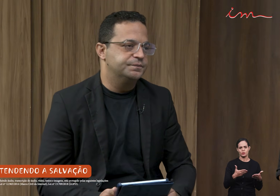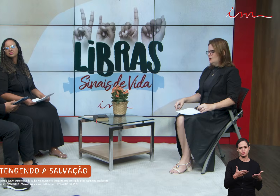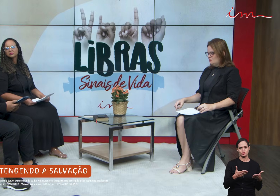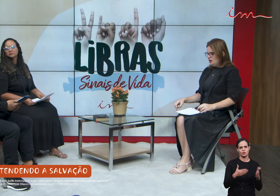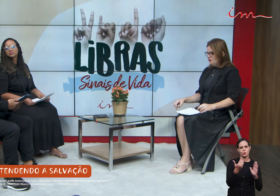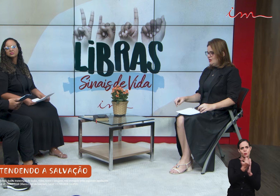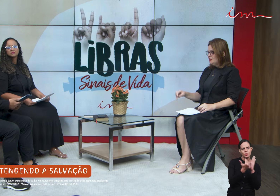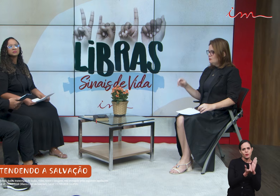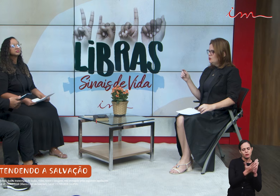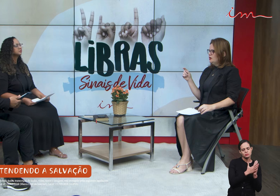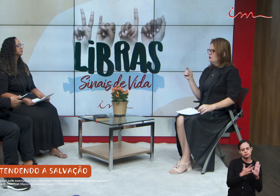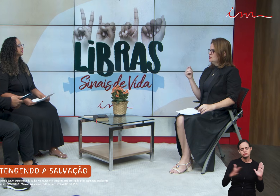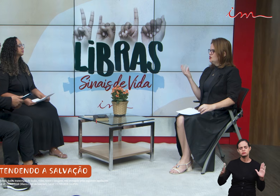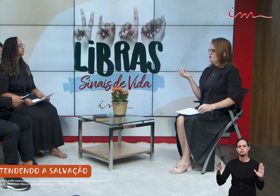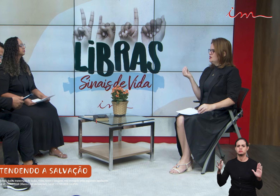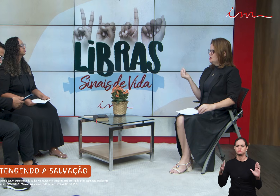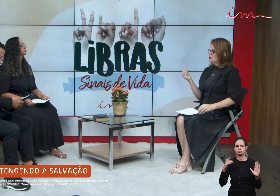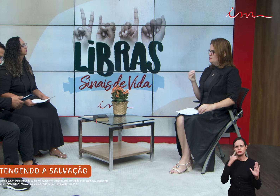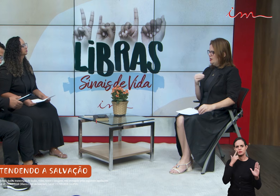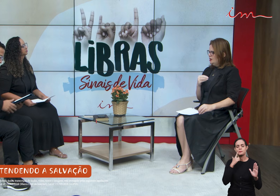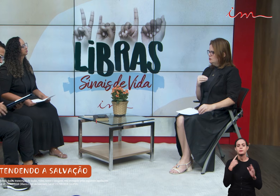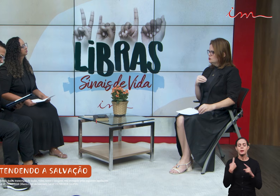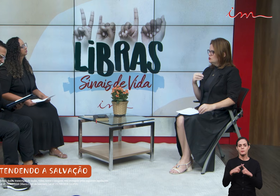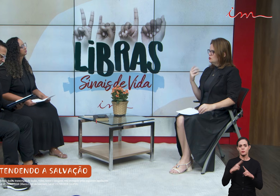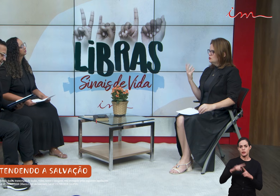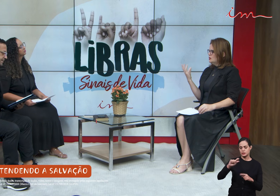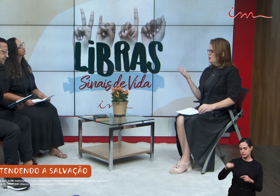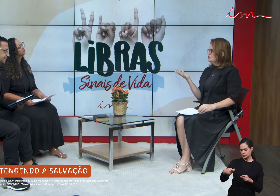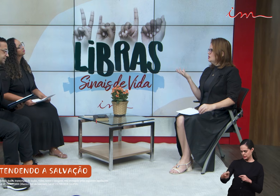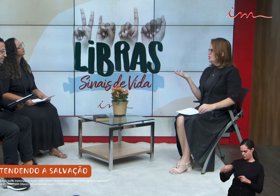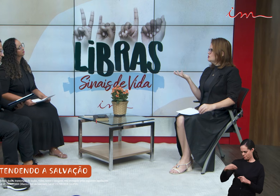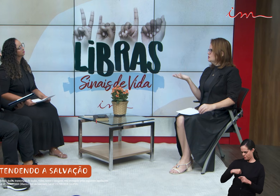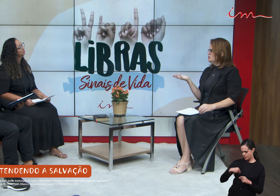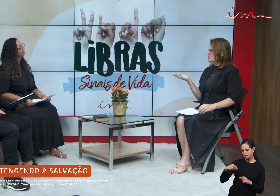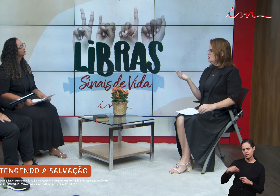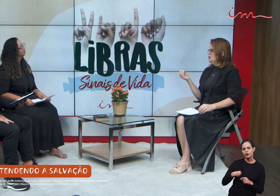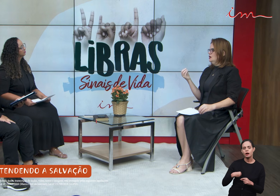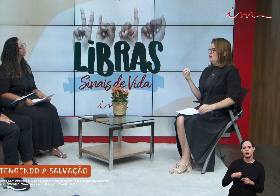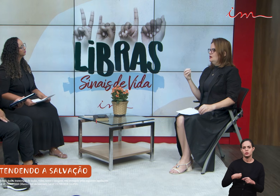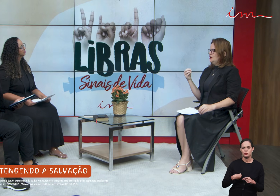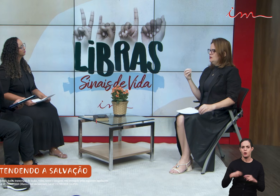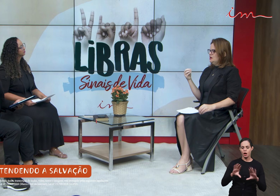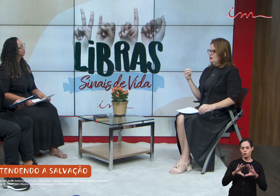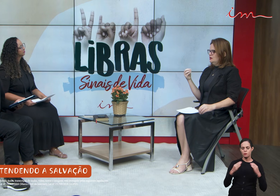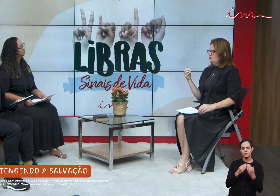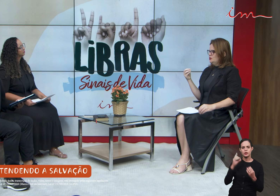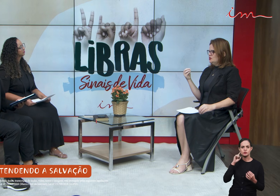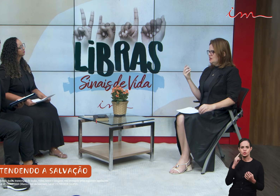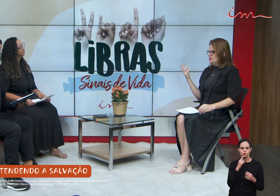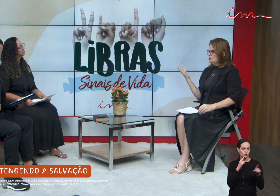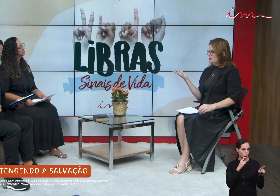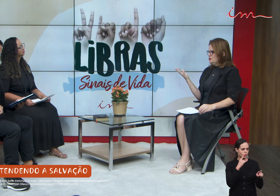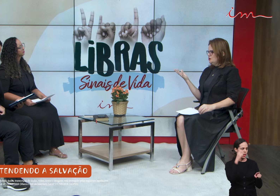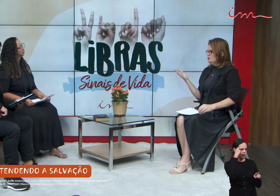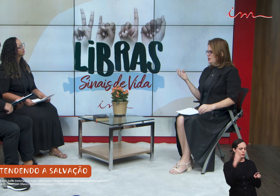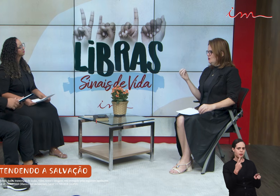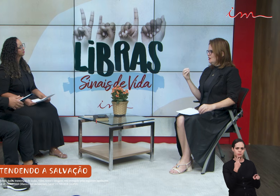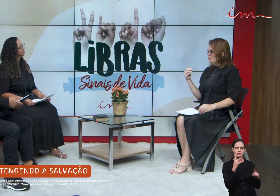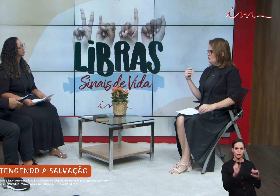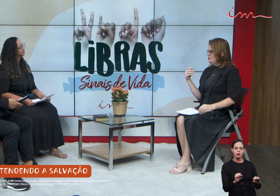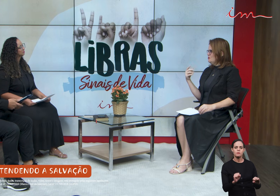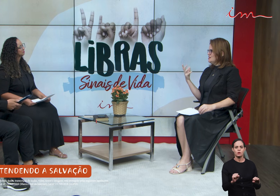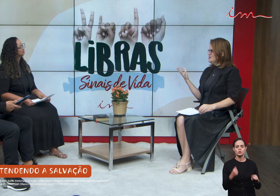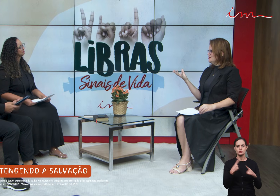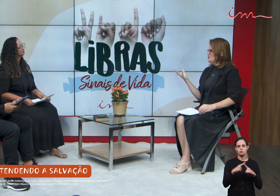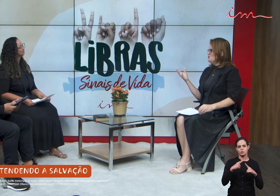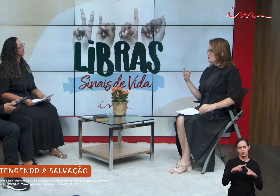hoje. Maravilha, até porque quando a gente faz sinal de pecado, o surdo, a comunidade surda em si, a Amable, ela pode trazer isso para a gente melhor, que